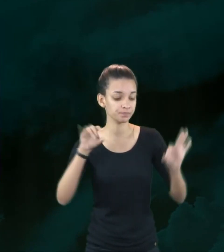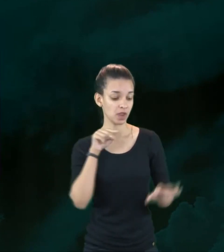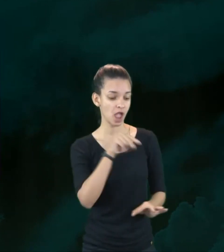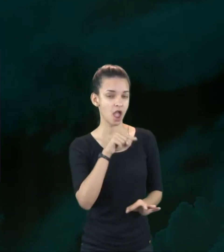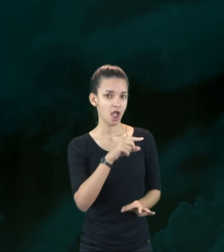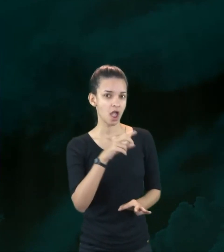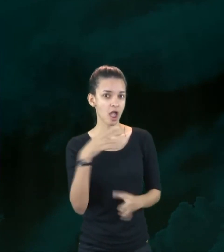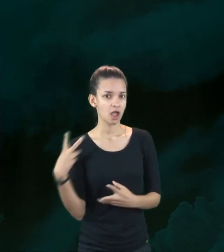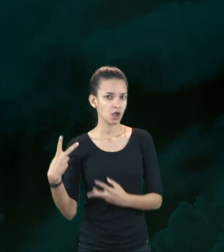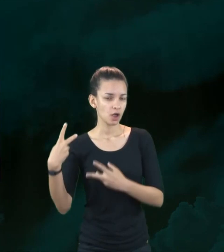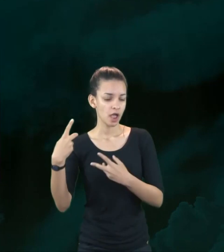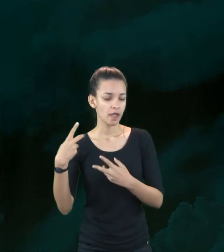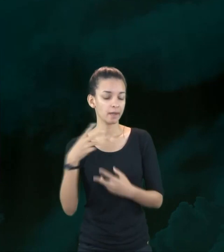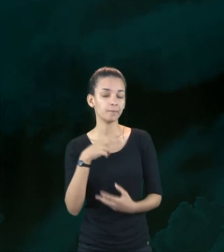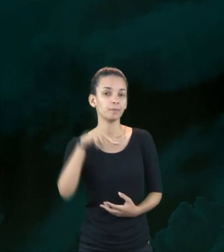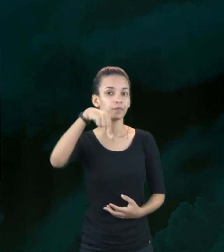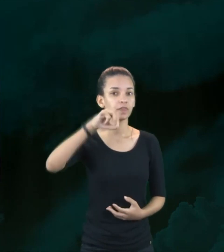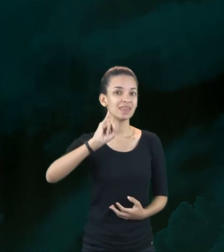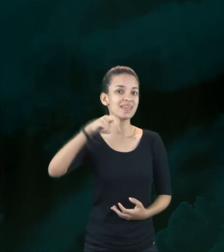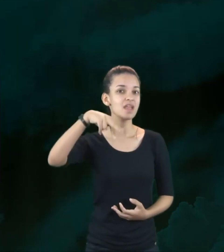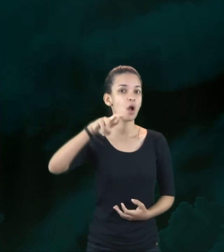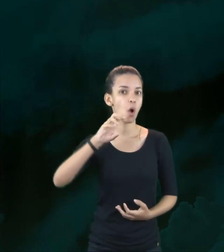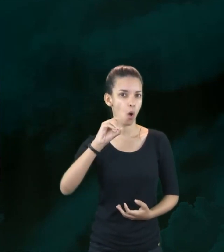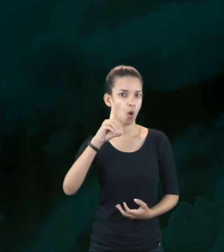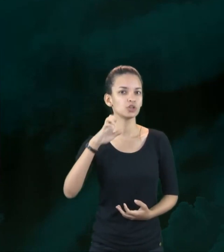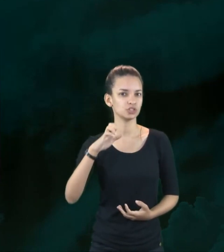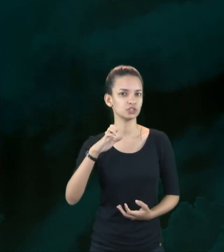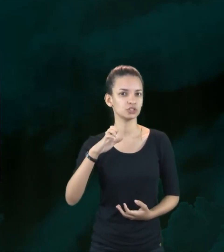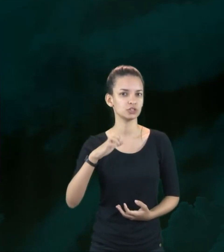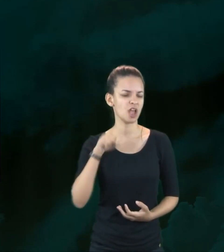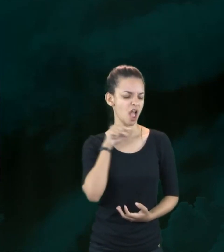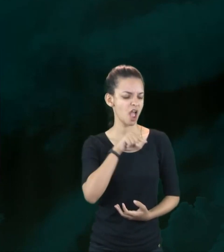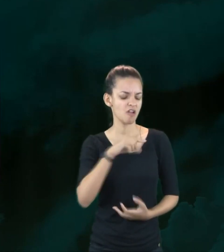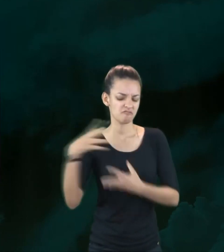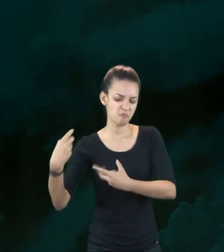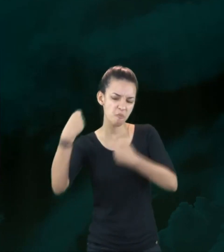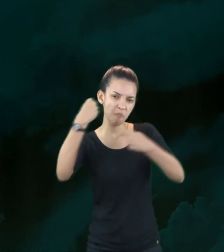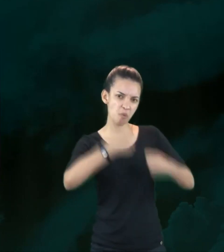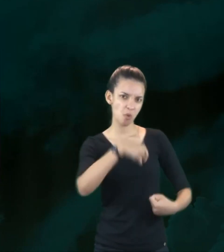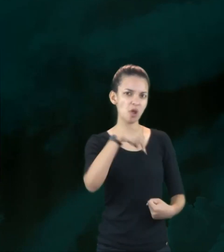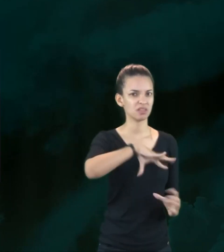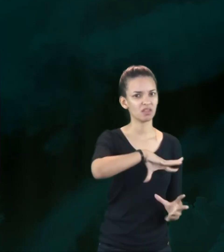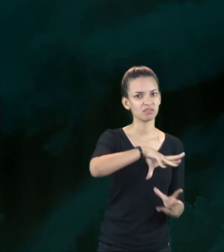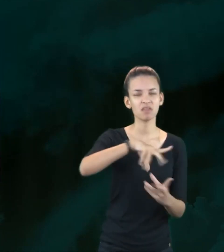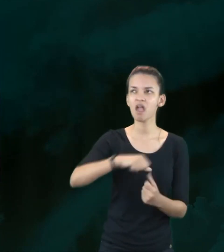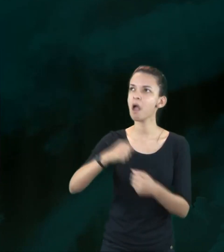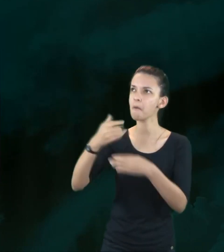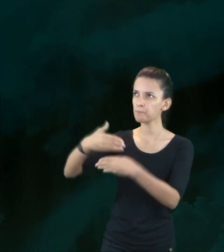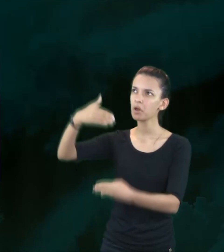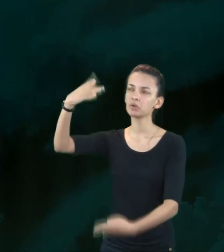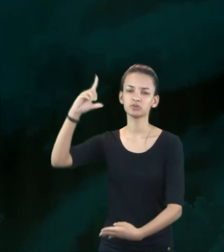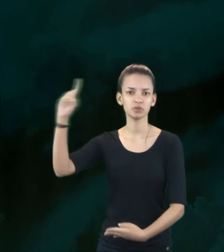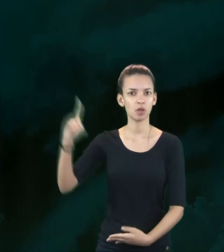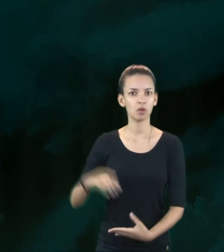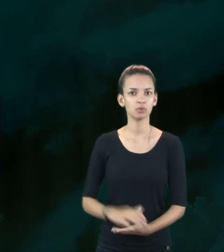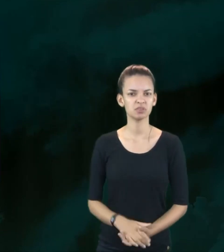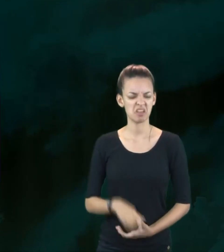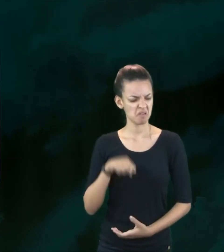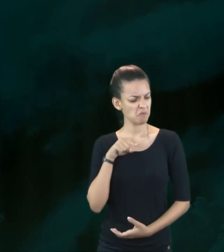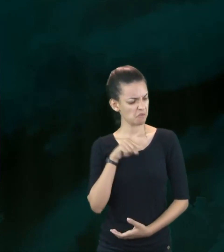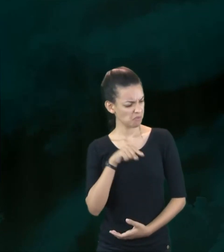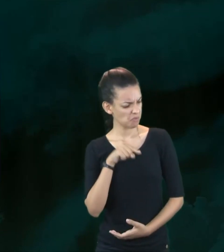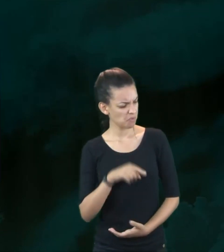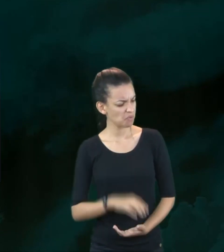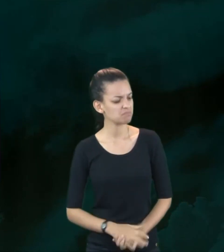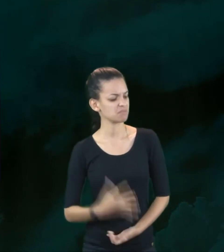caçador diante do Senhor. Quer dizer, eu quando era jovem, quando li pela primeira vez, puxa, esse homem que deve ser muito bom, ele era valente